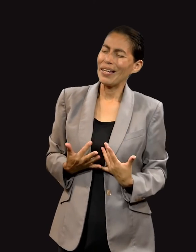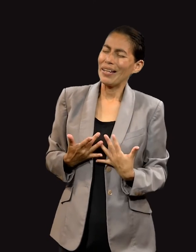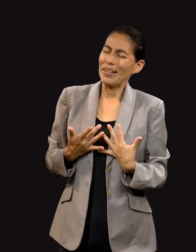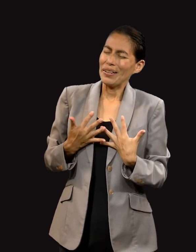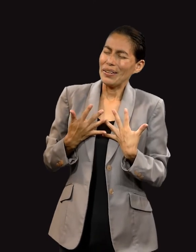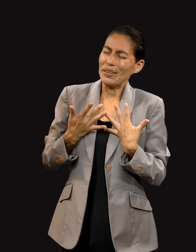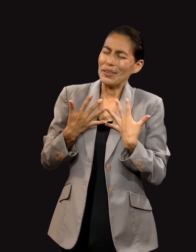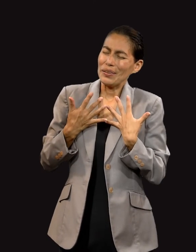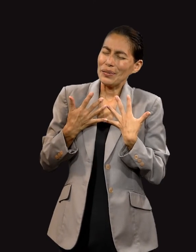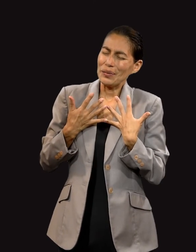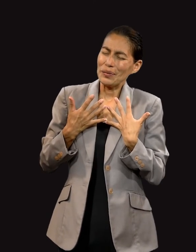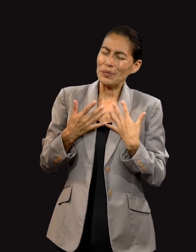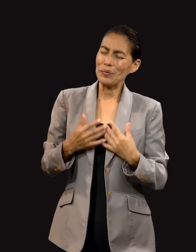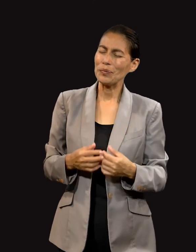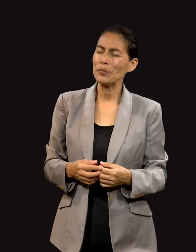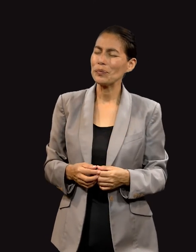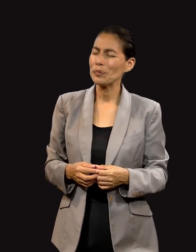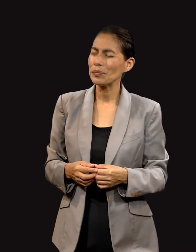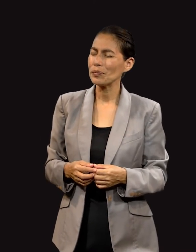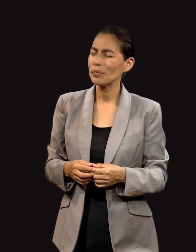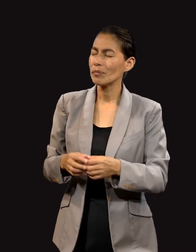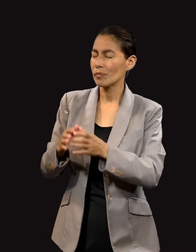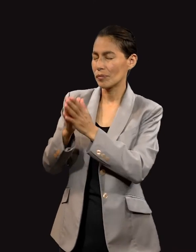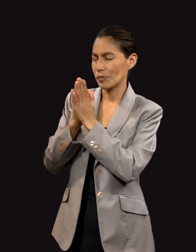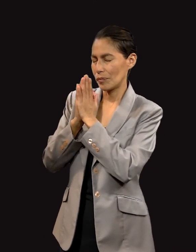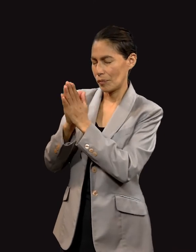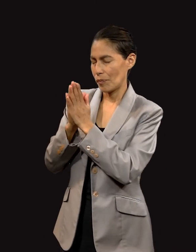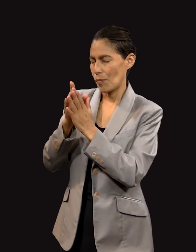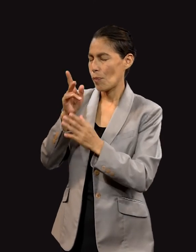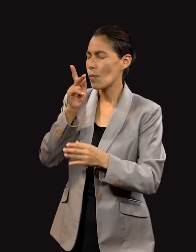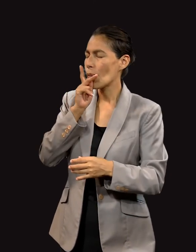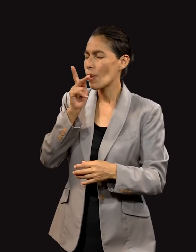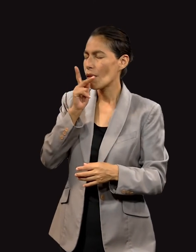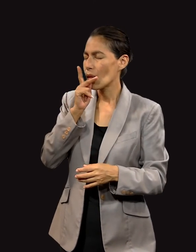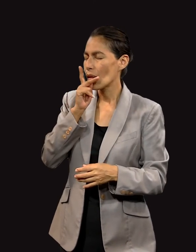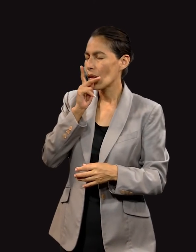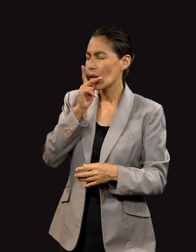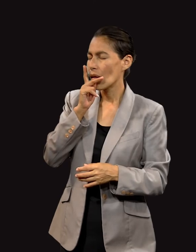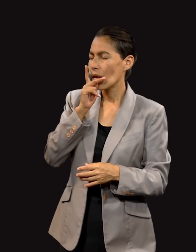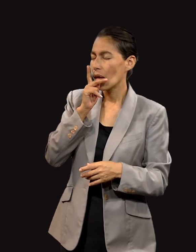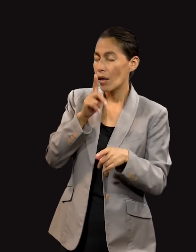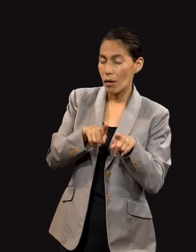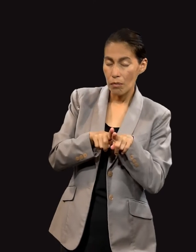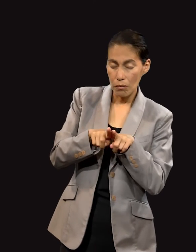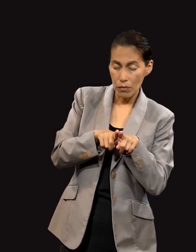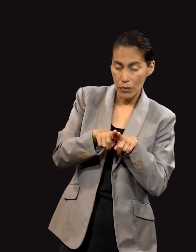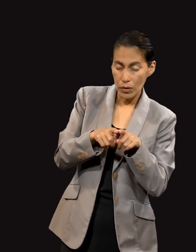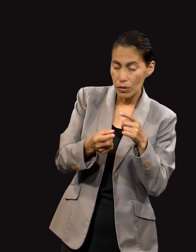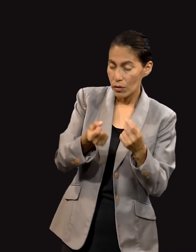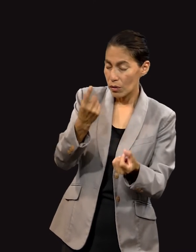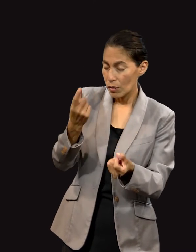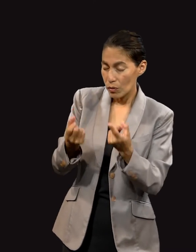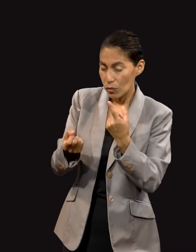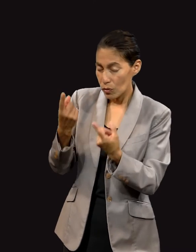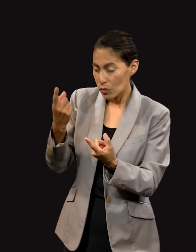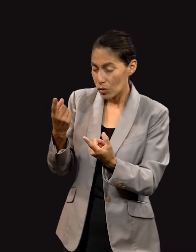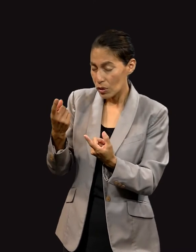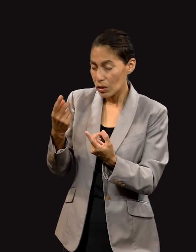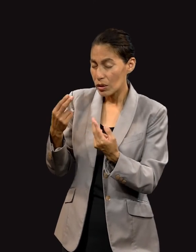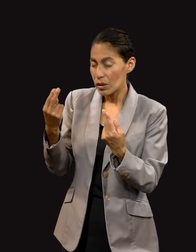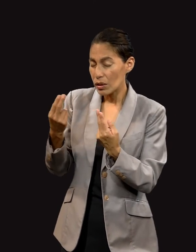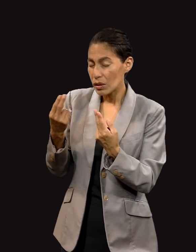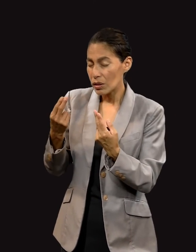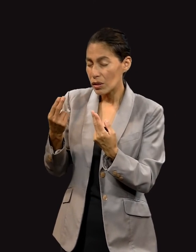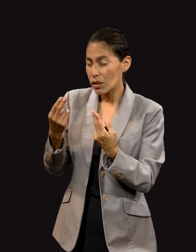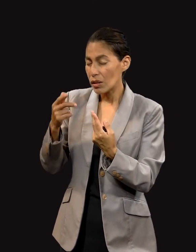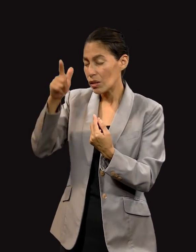fortalezca su alma, su espíritu y sus fuerzas, Señor. Amén. Padre, algunos de mis hermanos